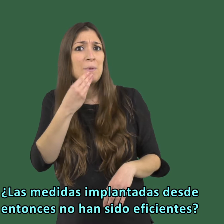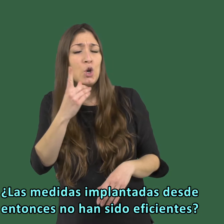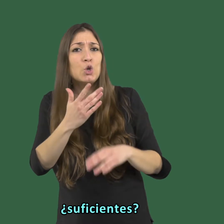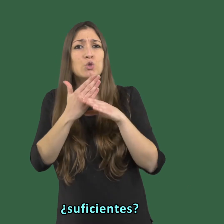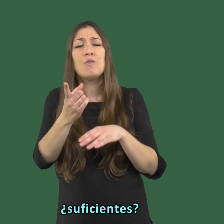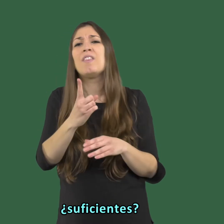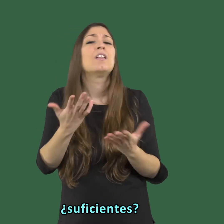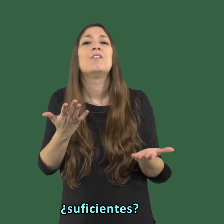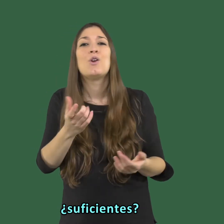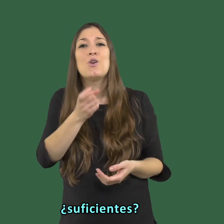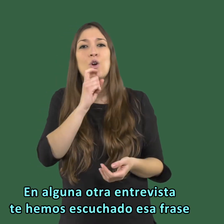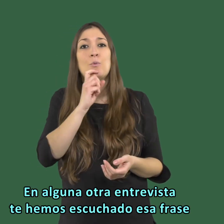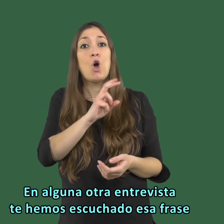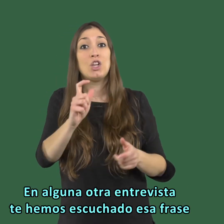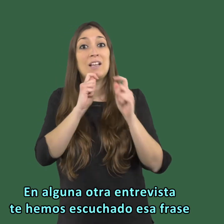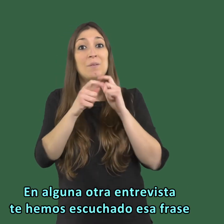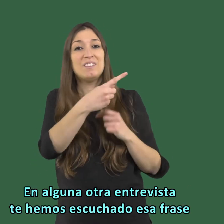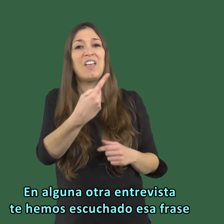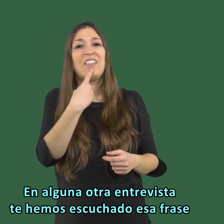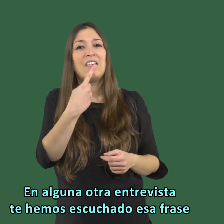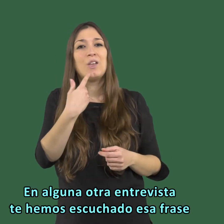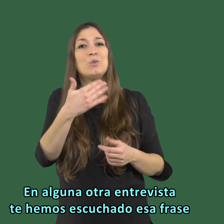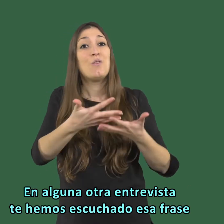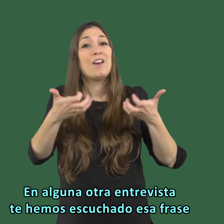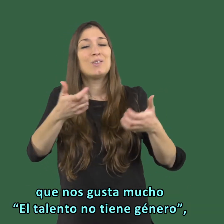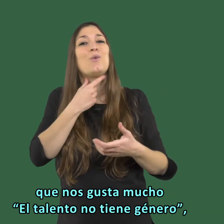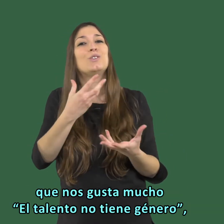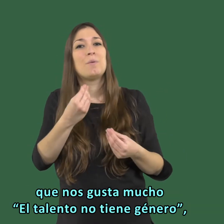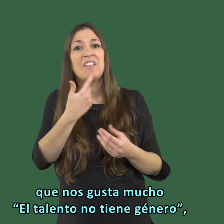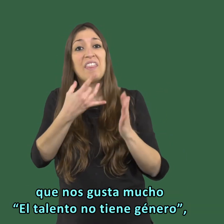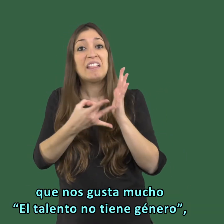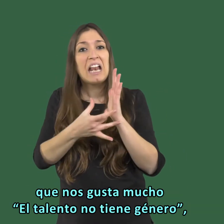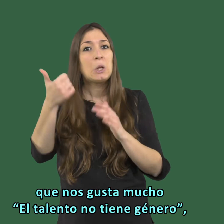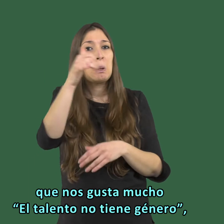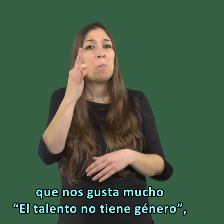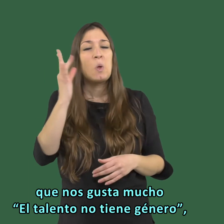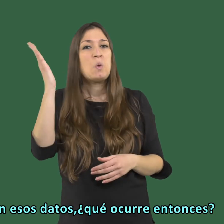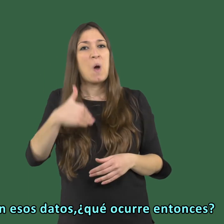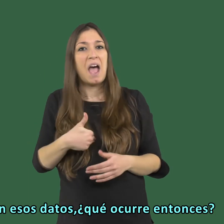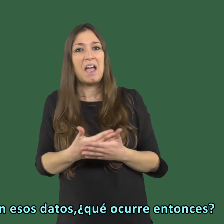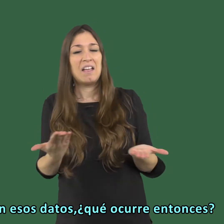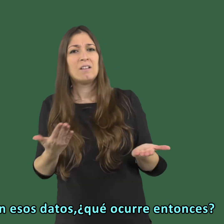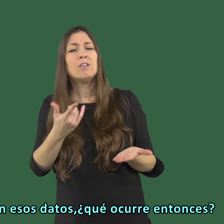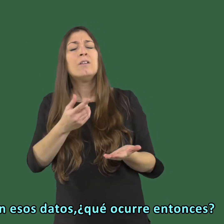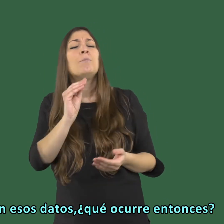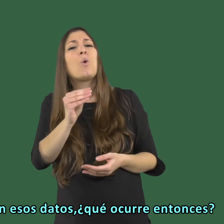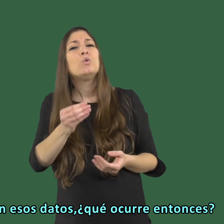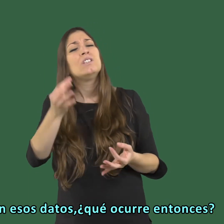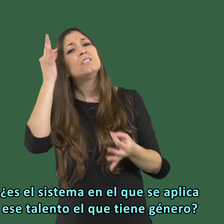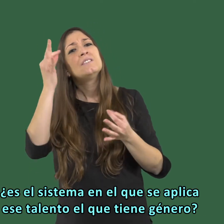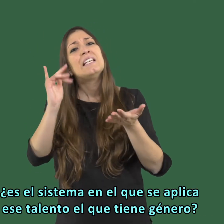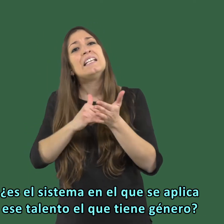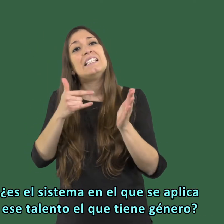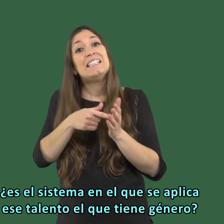eficientes, suficientes? En alguna otra entrevista te hemos escuchado esa frase que nos gusta mucho: el talento no tiene género. Con estos datos, ¿qué ocurre entonces? ¿Qué